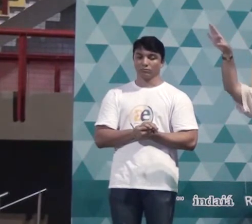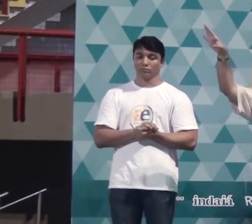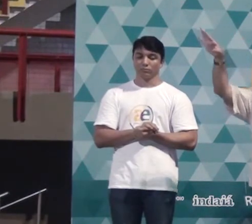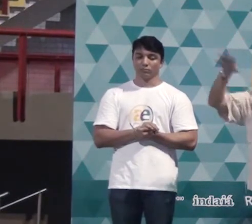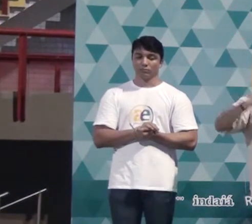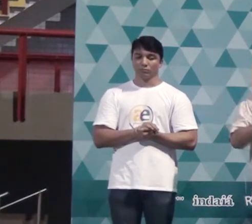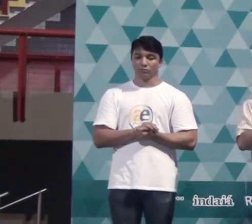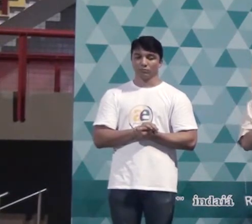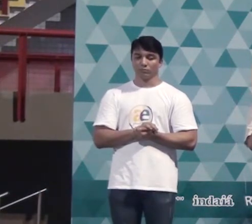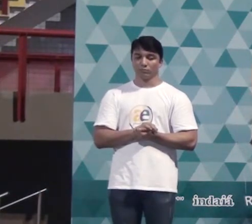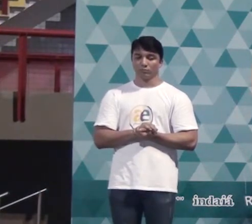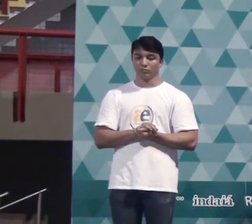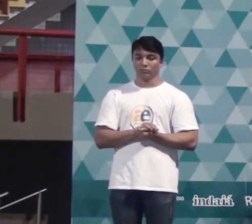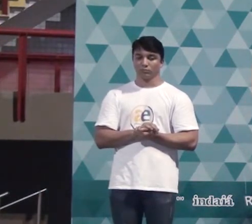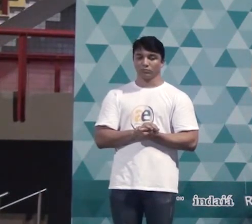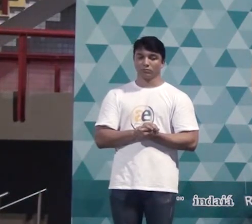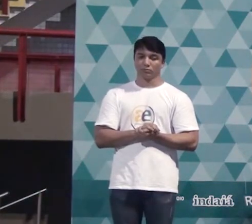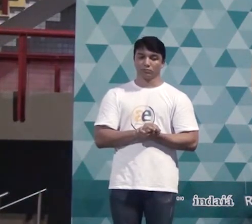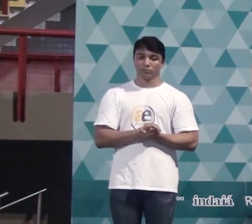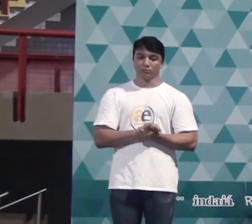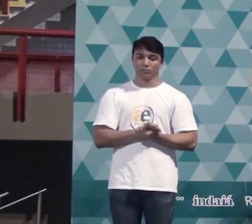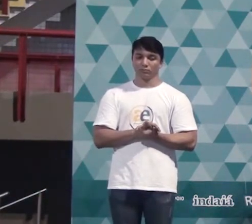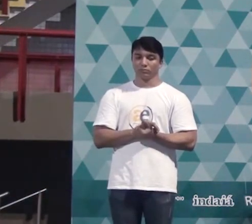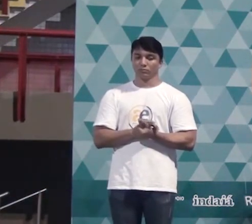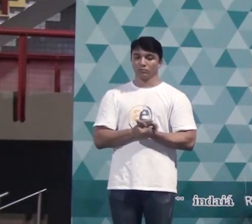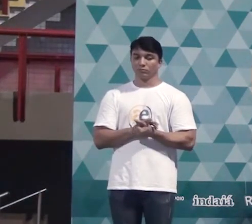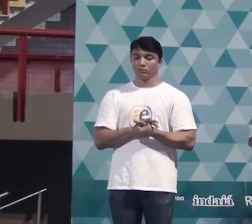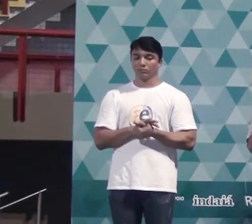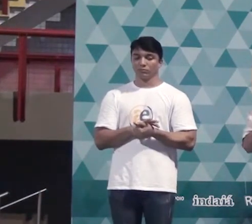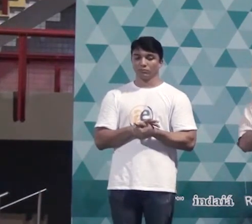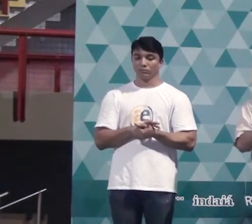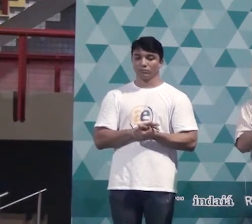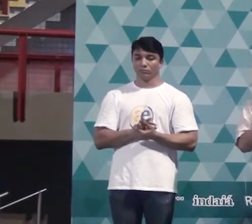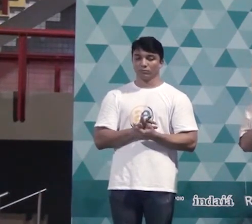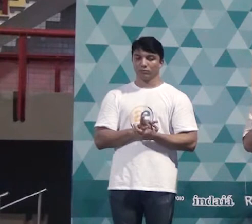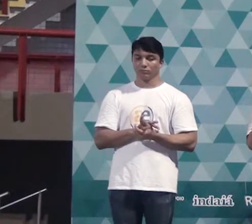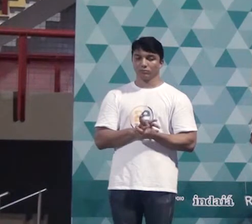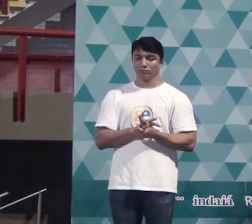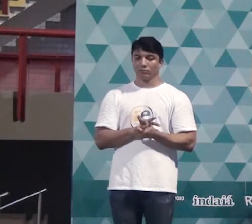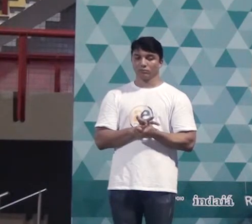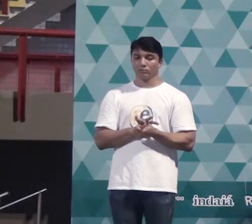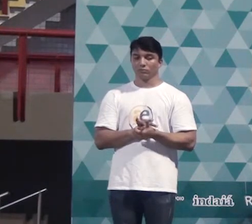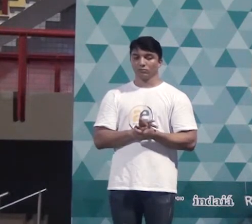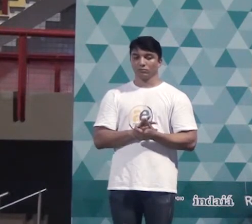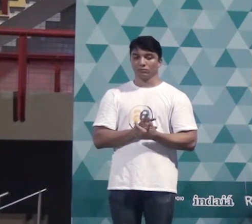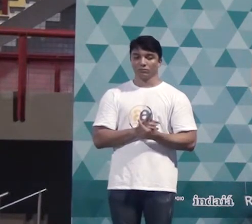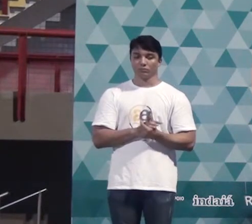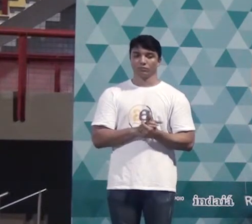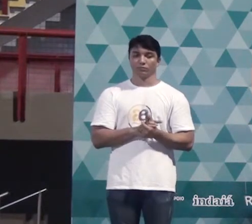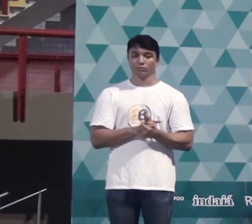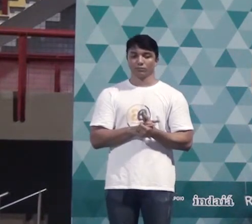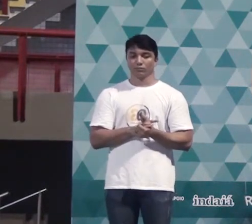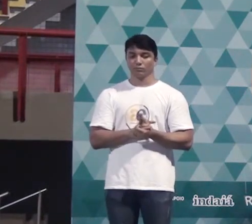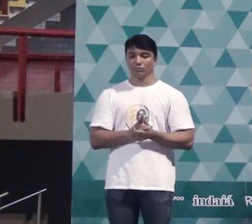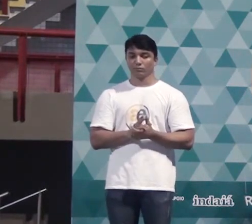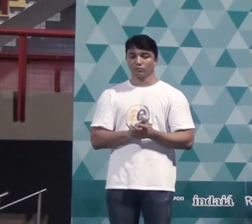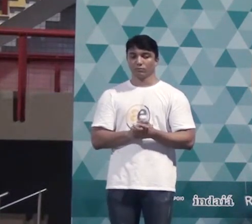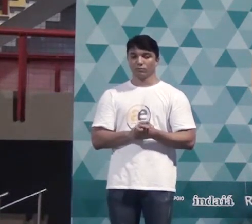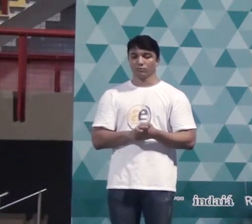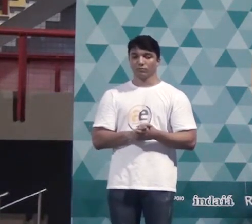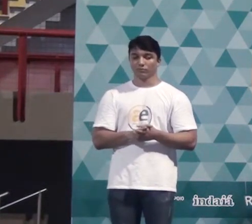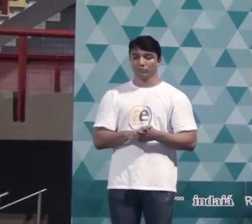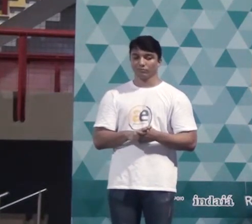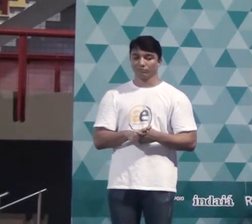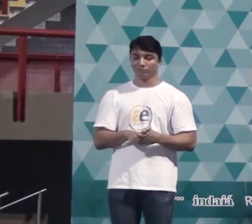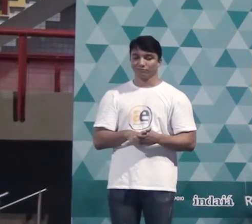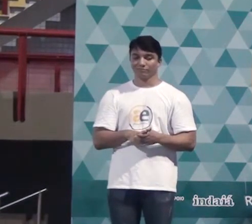palma. Vira a vida, o sonho até gerar o som. Como querer caetanear o que é